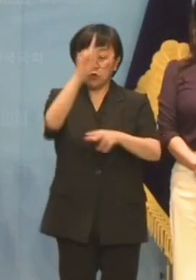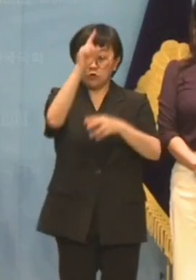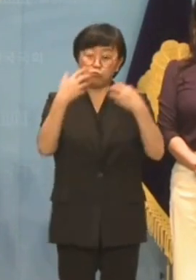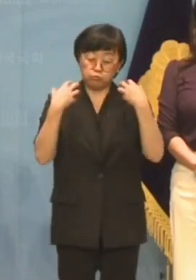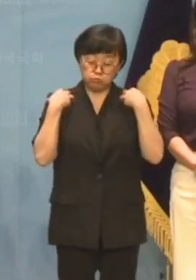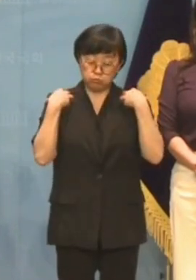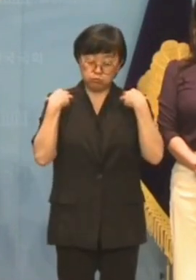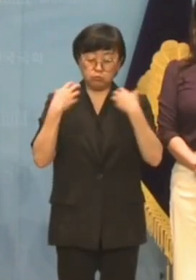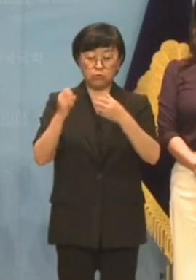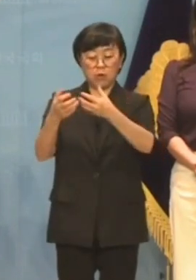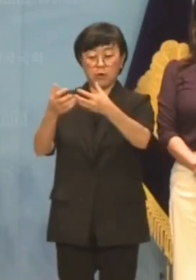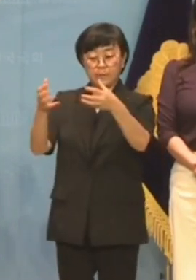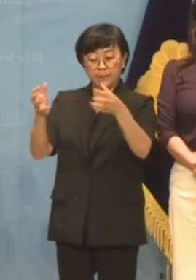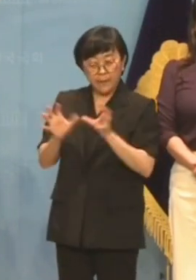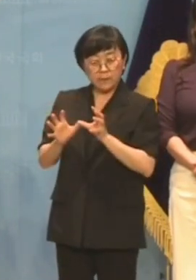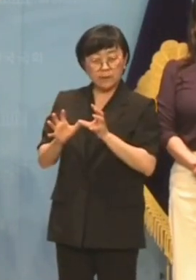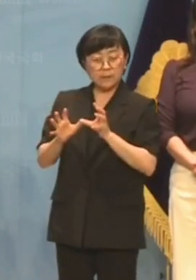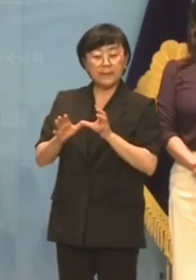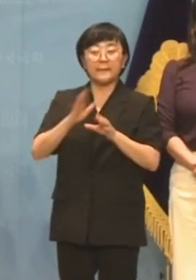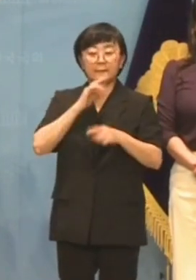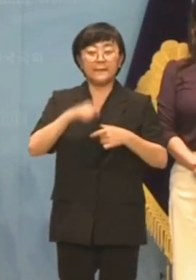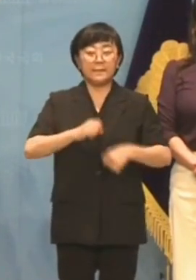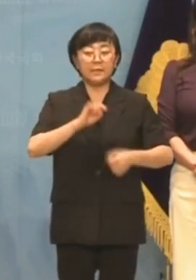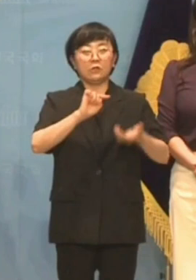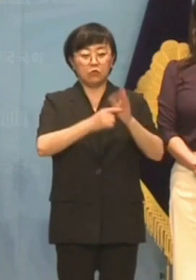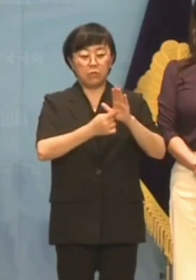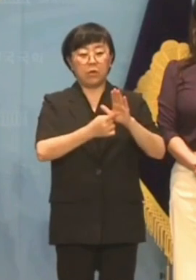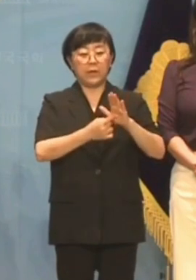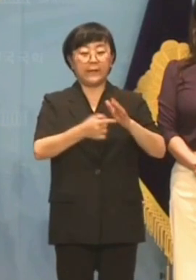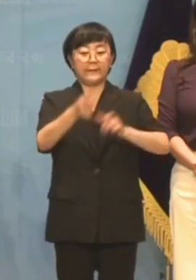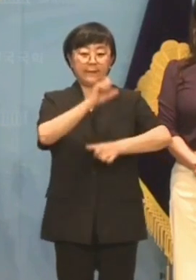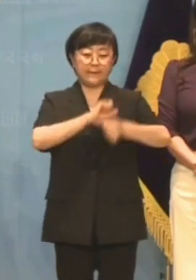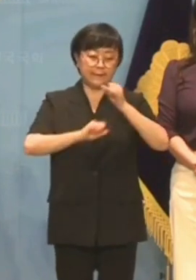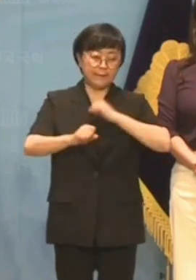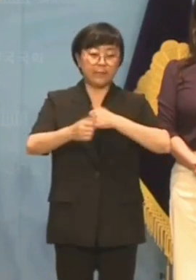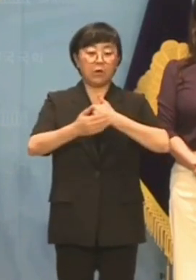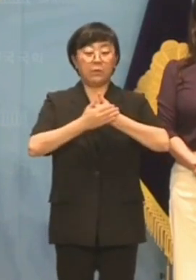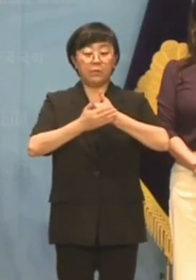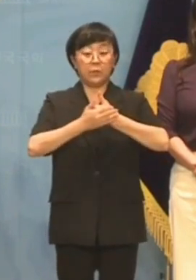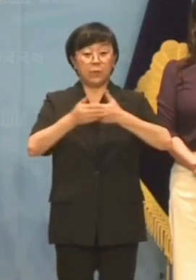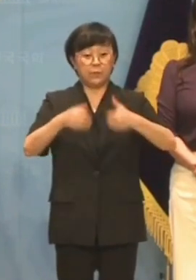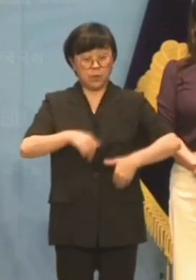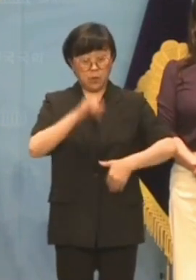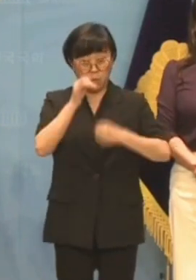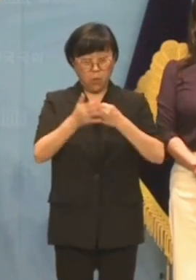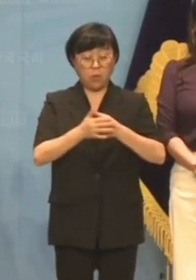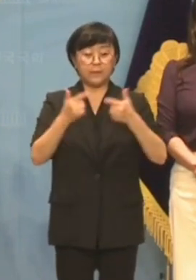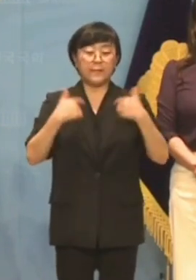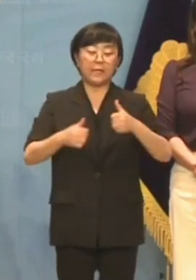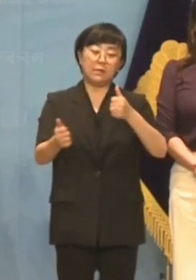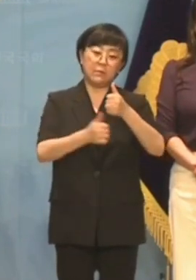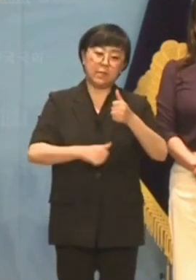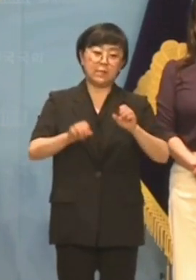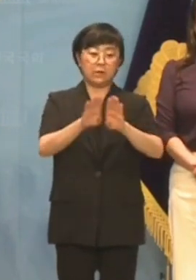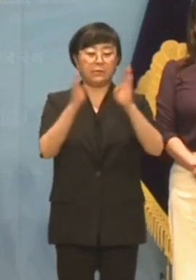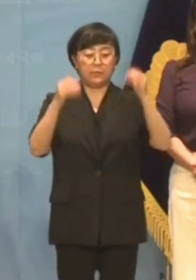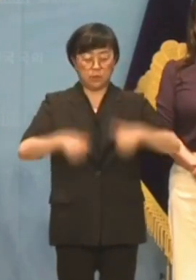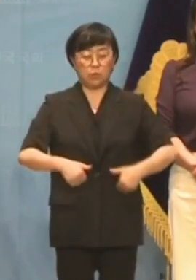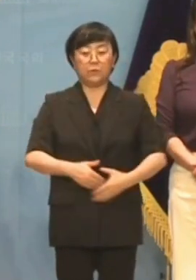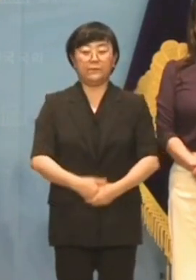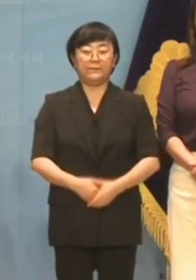정부와 여당은 진상규명에 적극 협조하고 상임위를 열어야 할